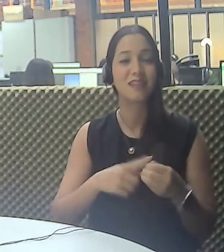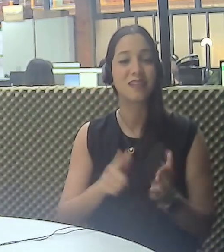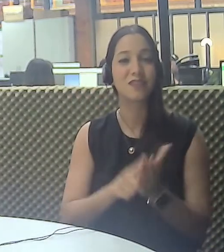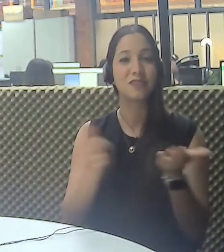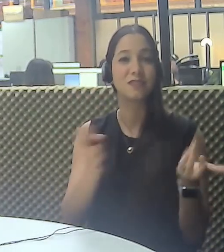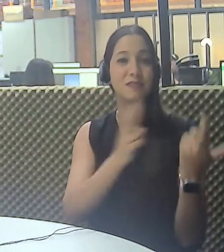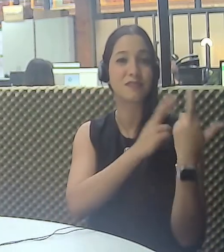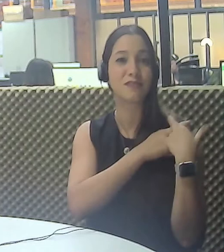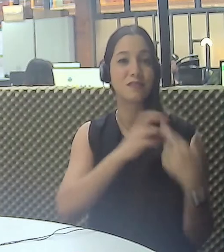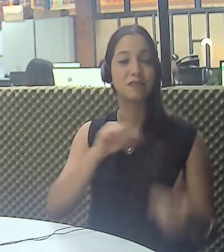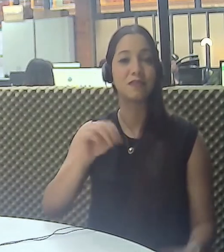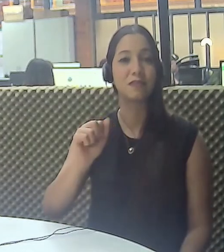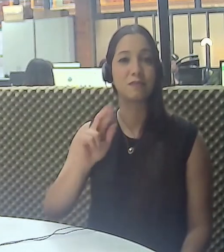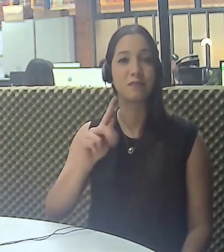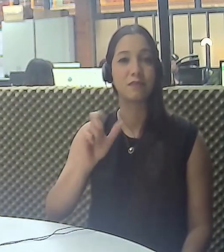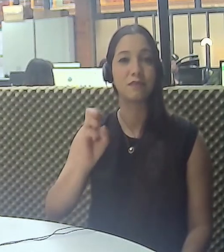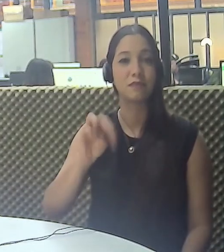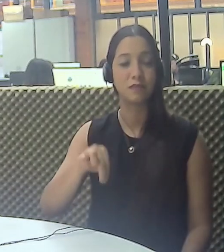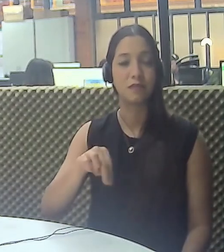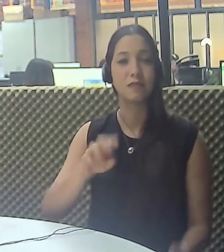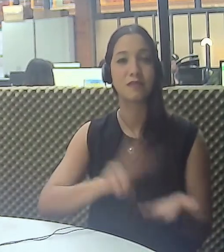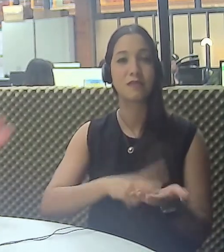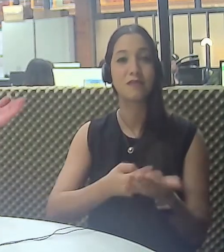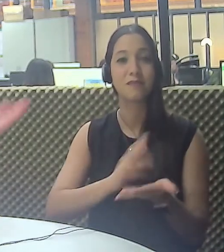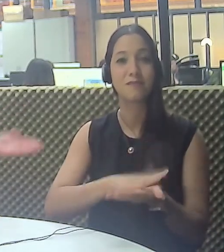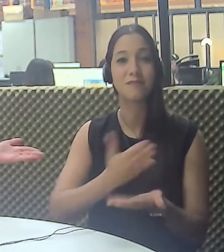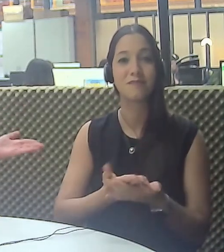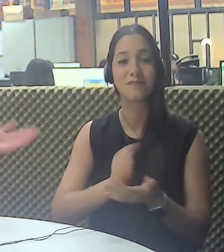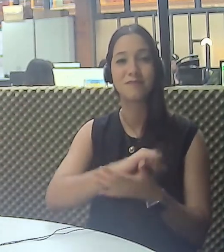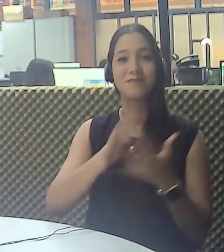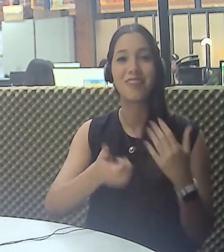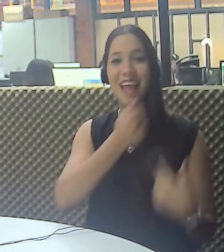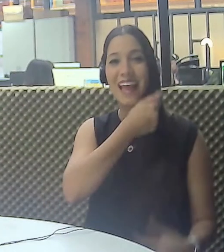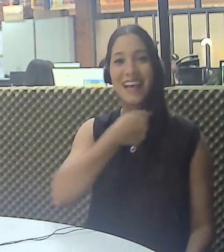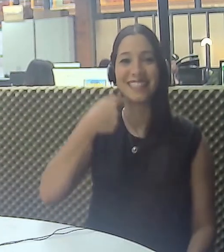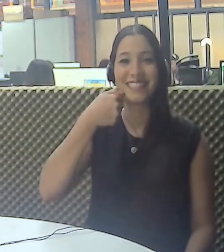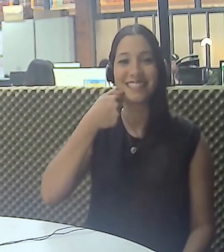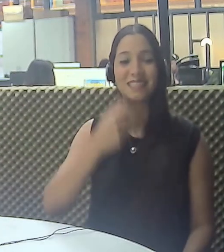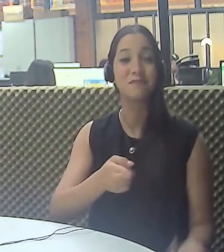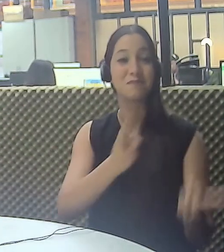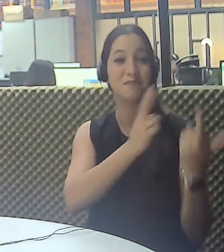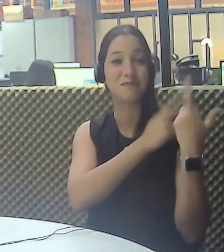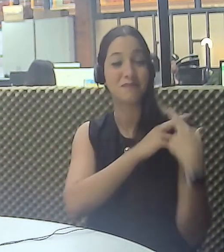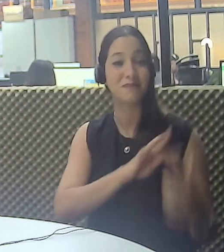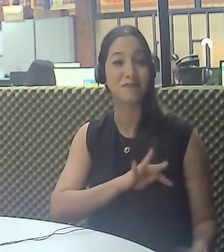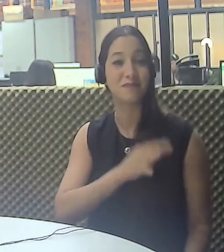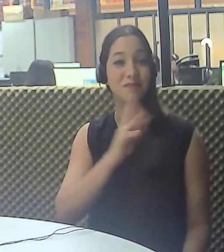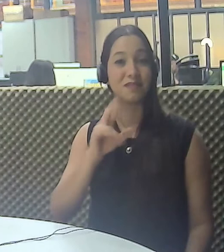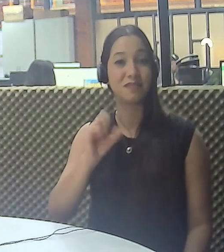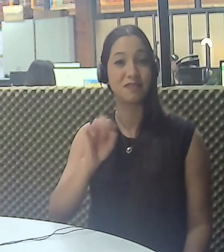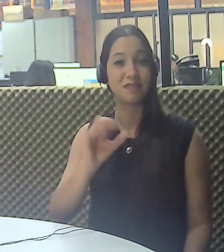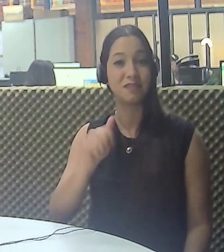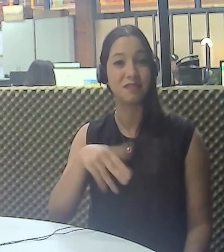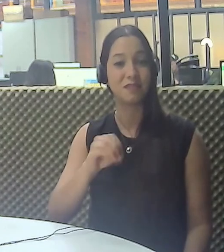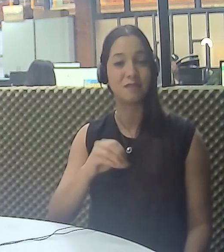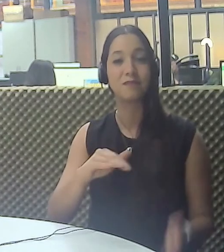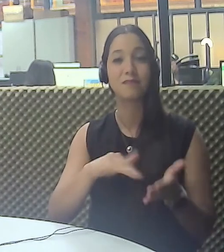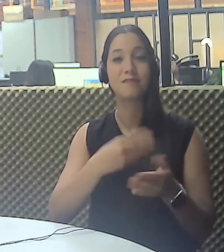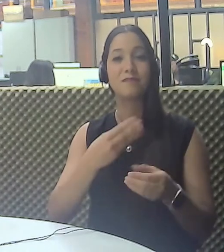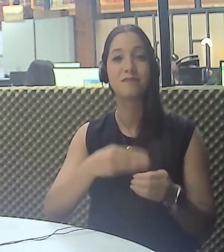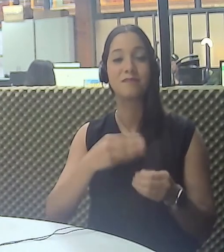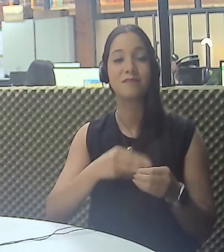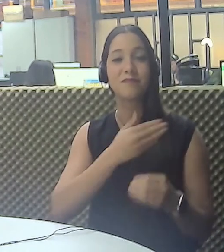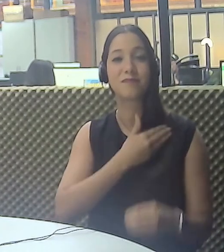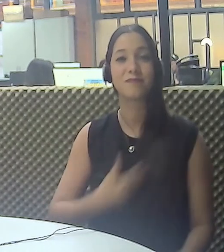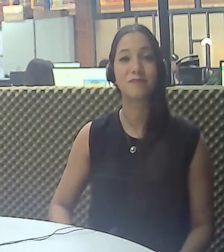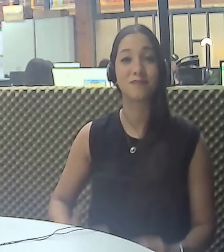responsável pela edição, Marden Rangel. Tradução em Libras, Amanda Valentim. Responsável técnico, Cristiano Silva. Secretário Municipal